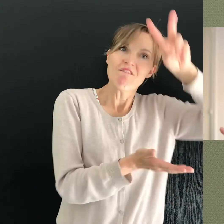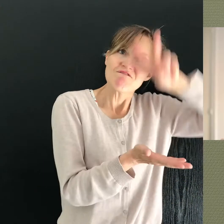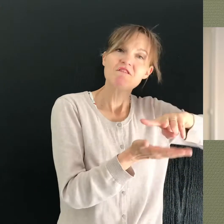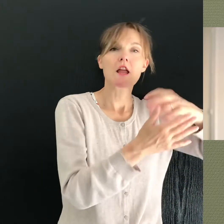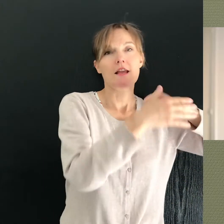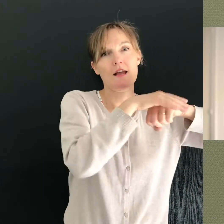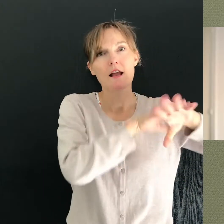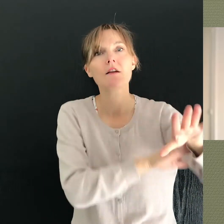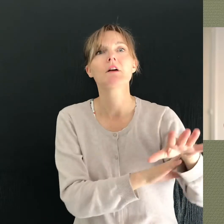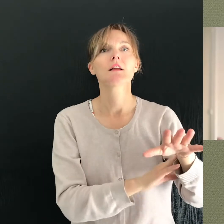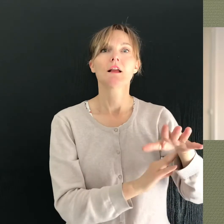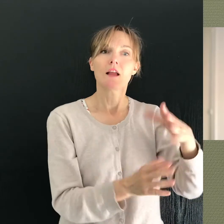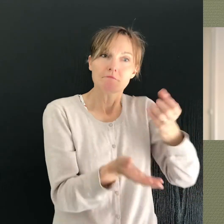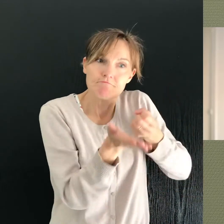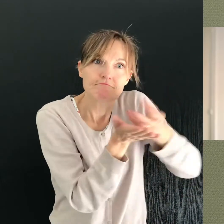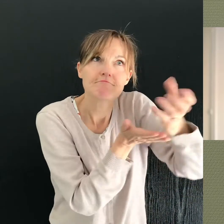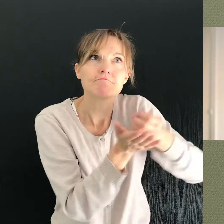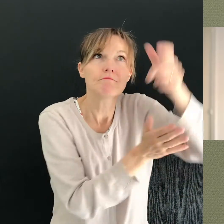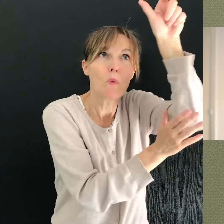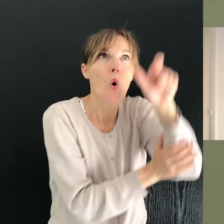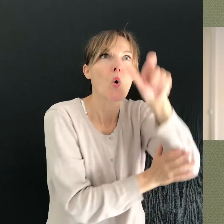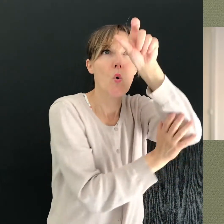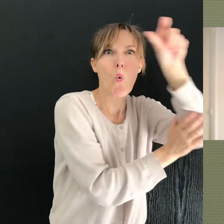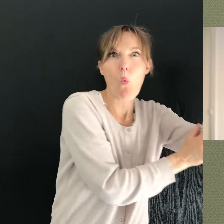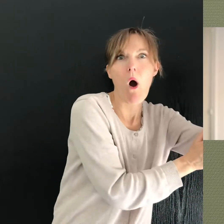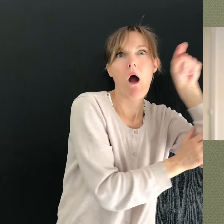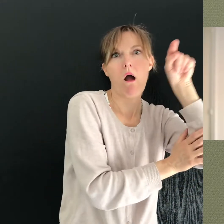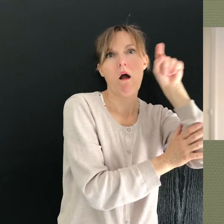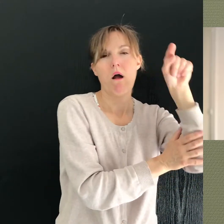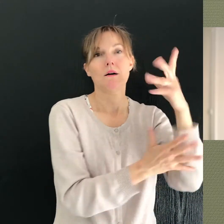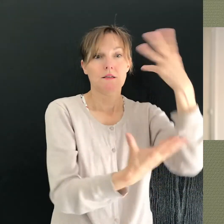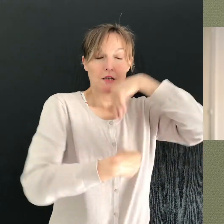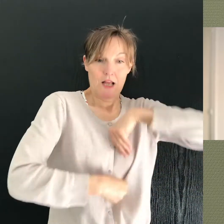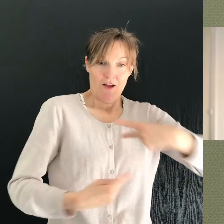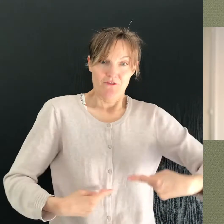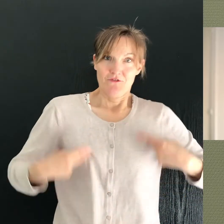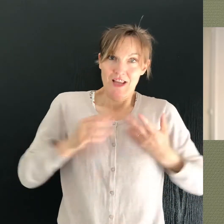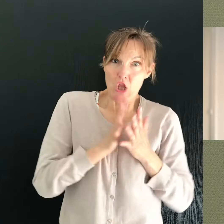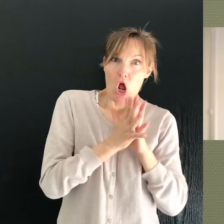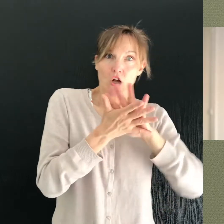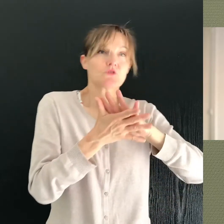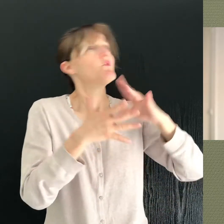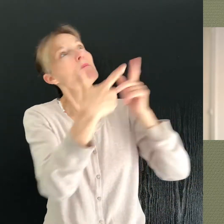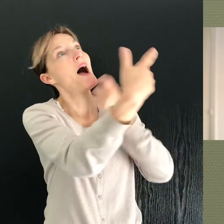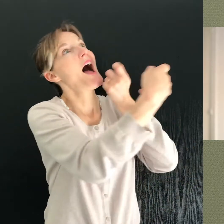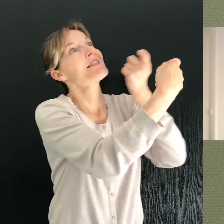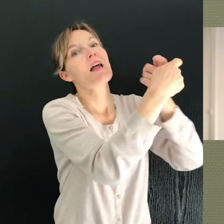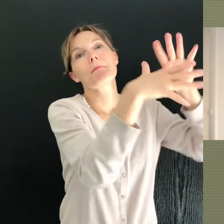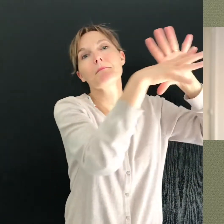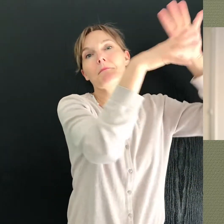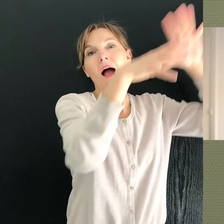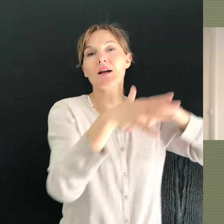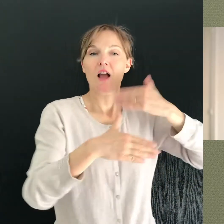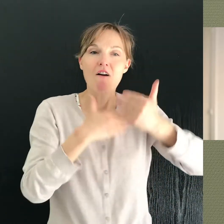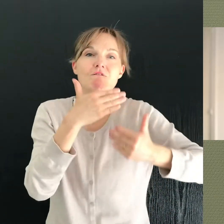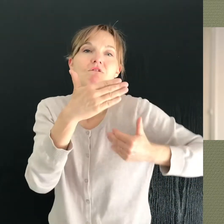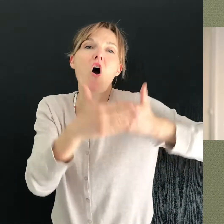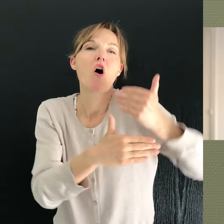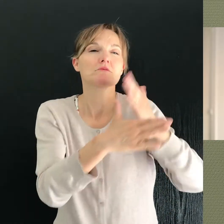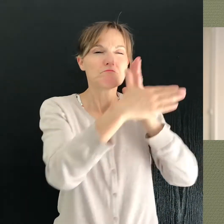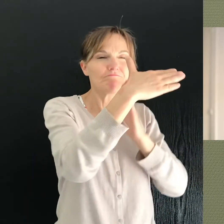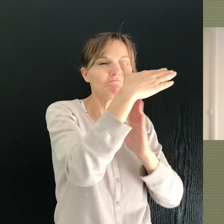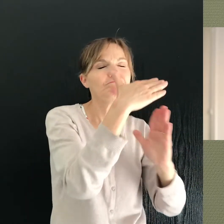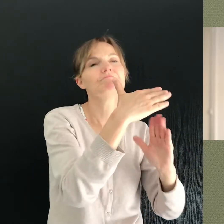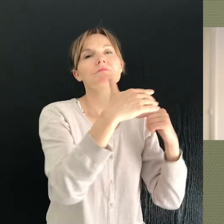celui de la prédication de l'œuvre de la croix dans nos vies, pour nous transformer à son image, en marchant dans l'humilité avec un cœur